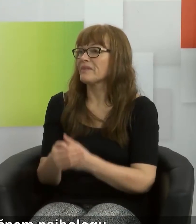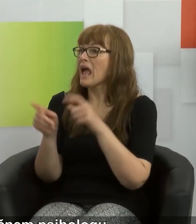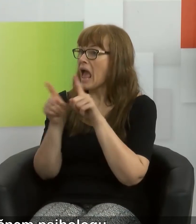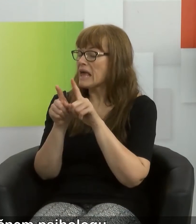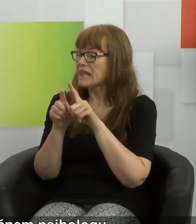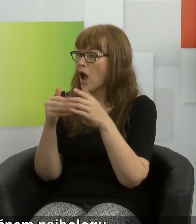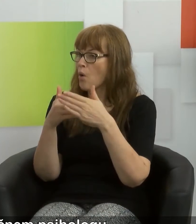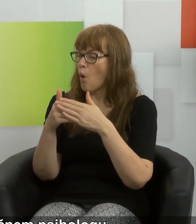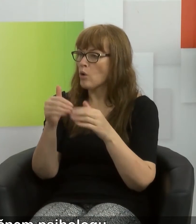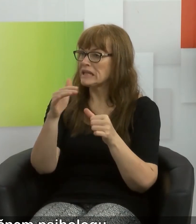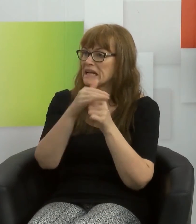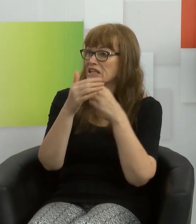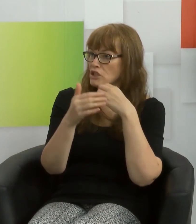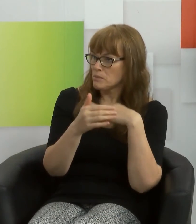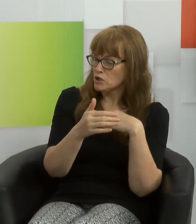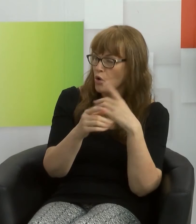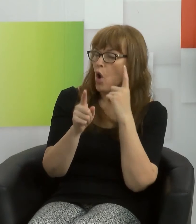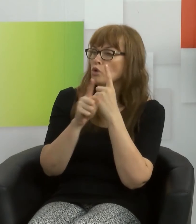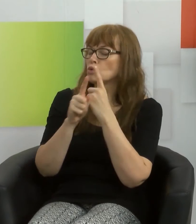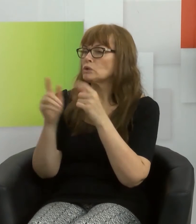Enako kot pri kliničnem psihologu,